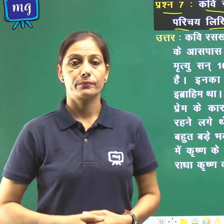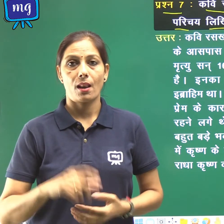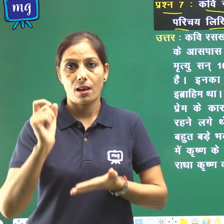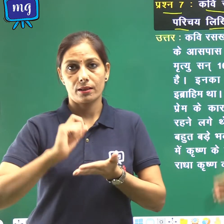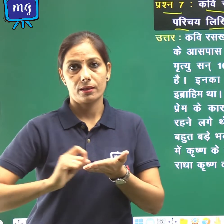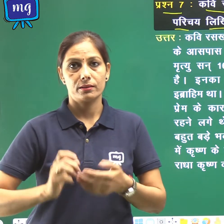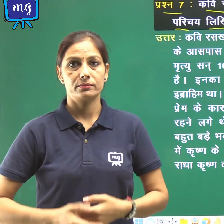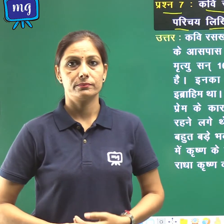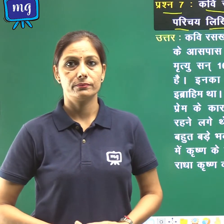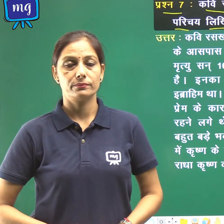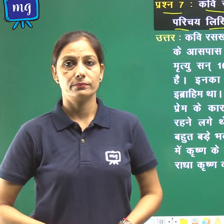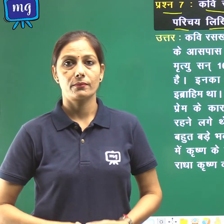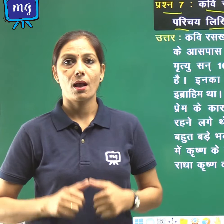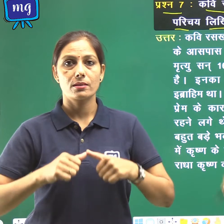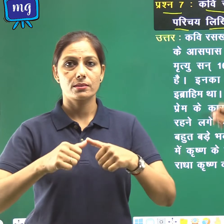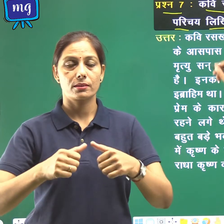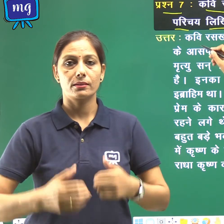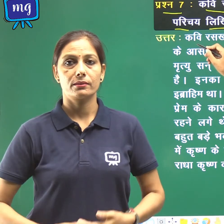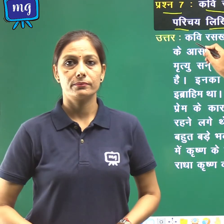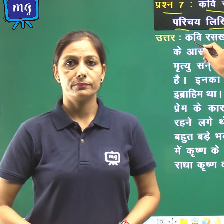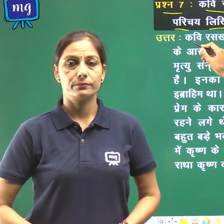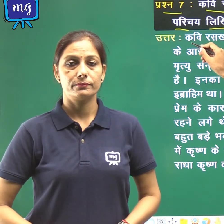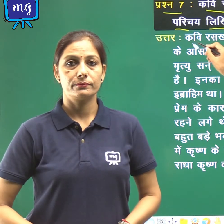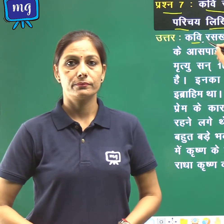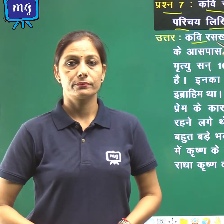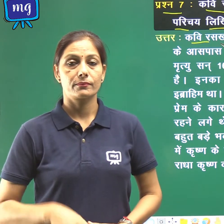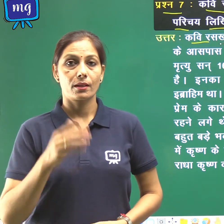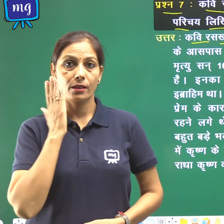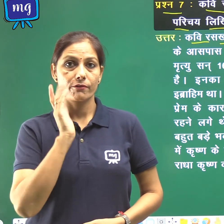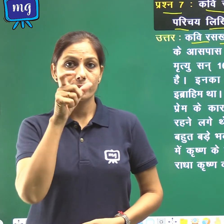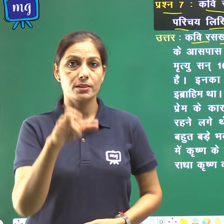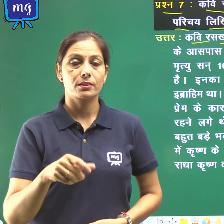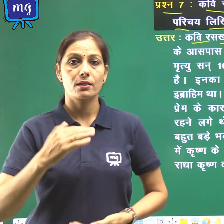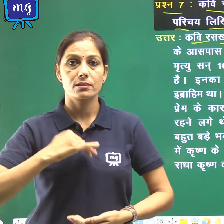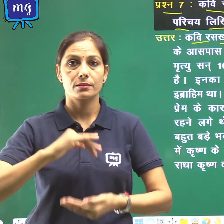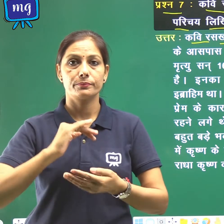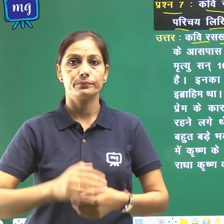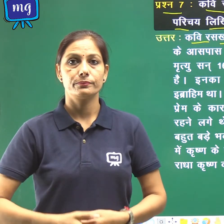लिखिए। उत्तर हैं, कवि रस खान का जन्म